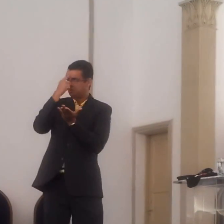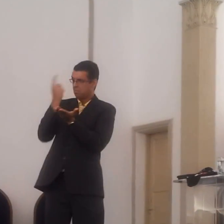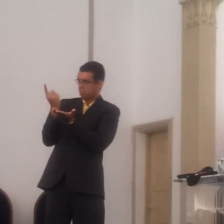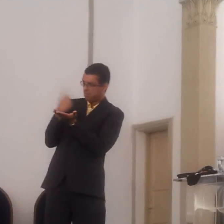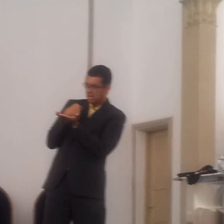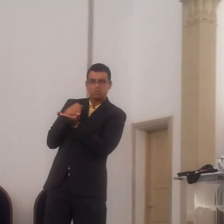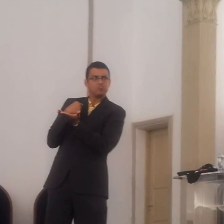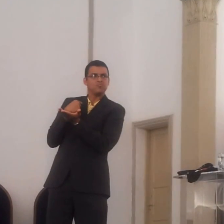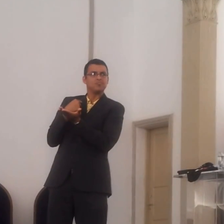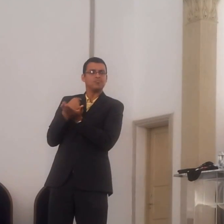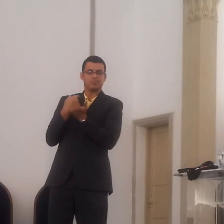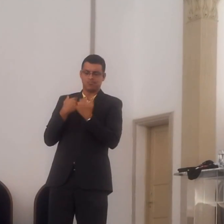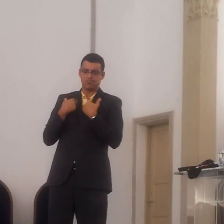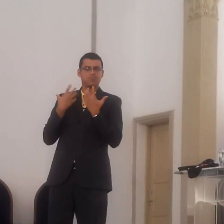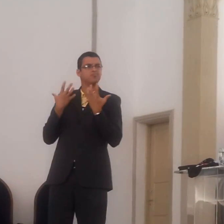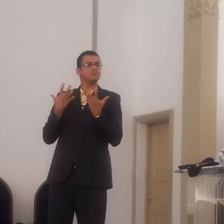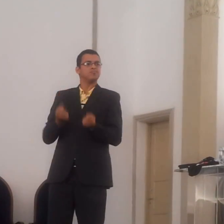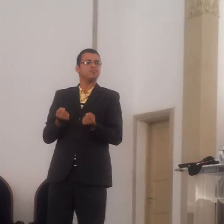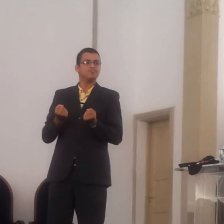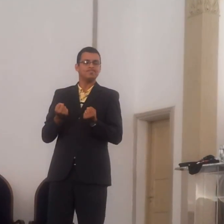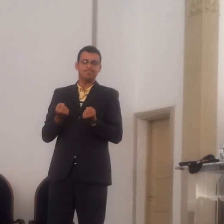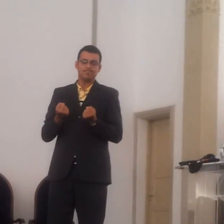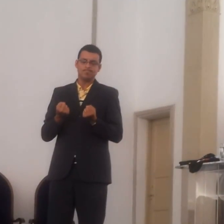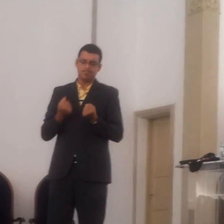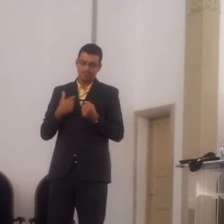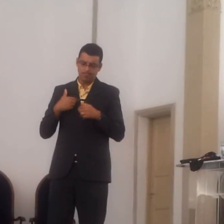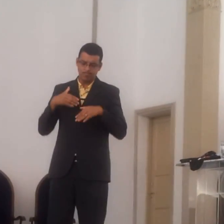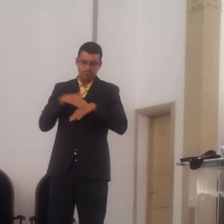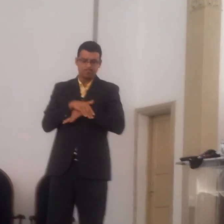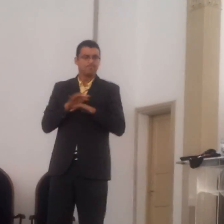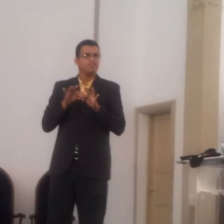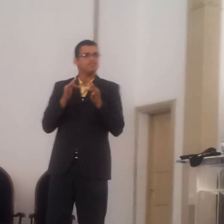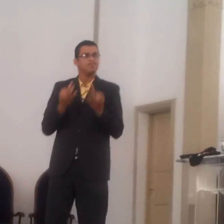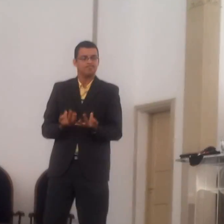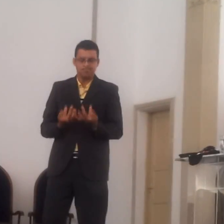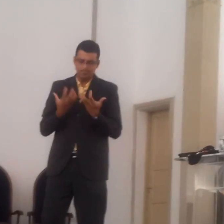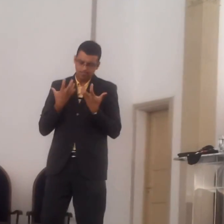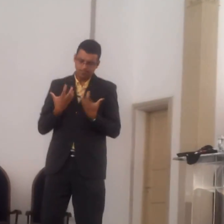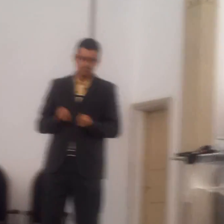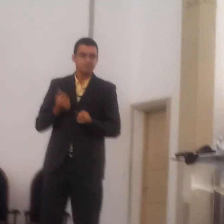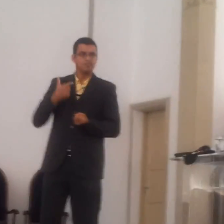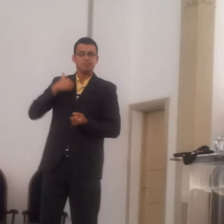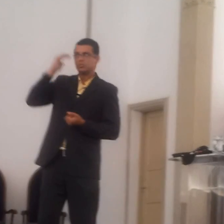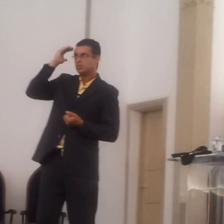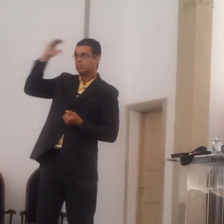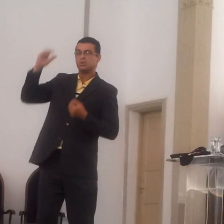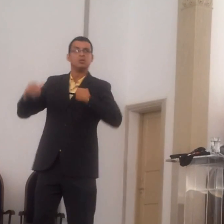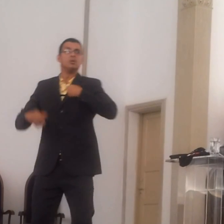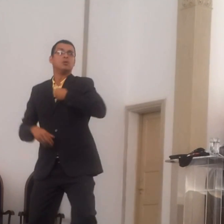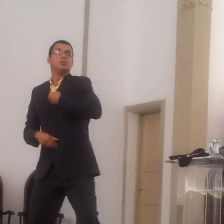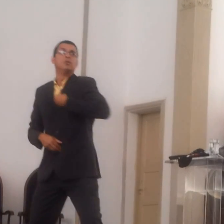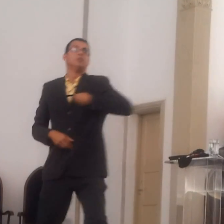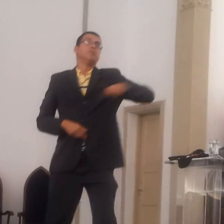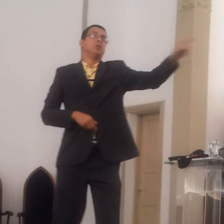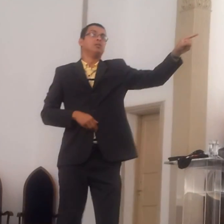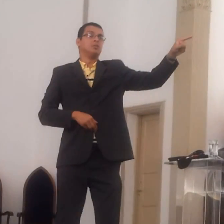As pessoas falam assim: mas Deus mandou. Ah, mas então eu aceito. Se Deus falou comigo, eu sou um servo humilde, eu aceito. Sim. Eu quero obedecer, então eu